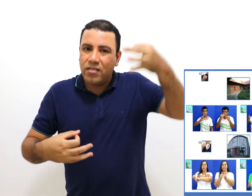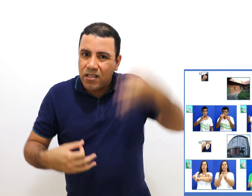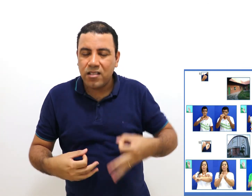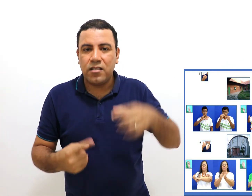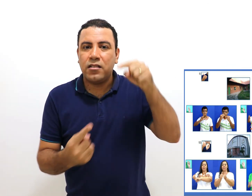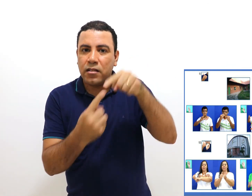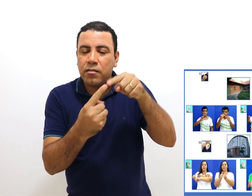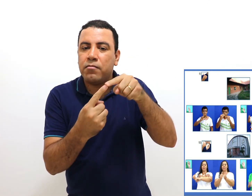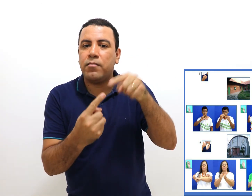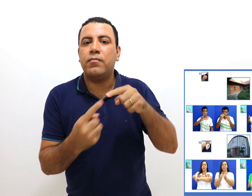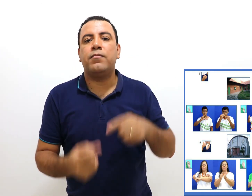na foto acima.